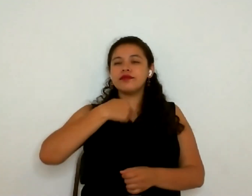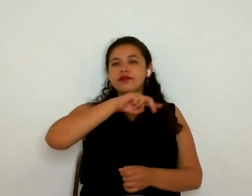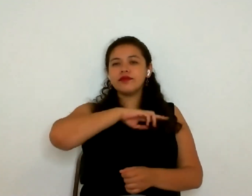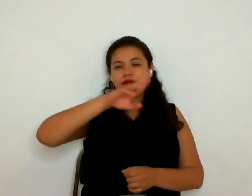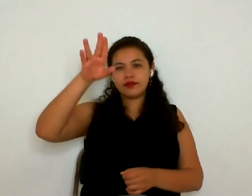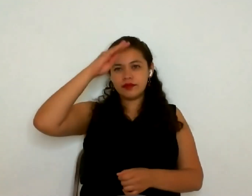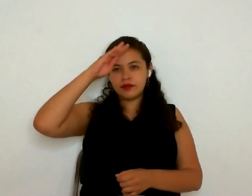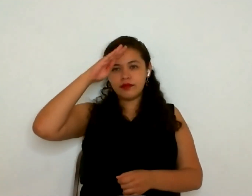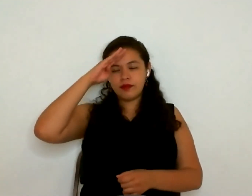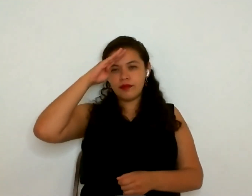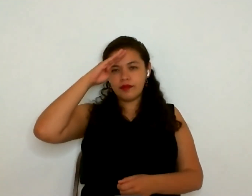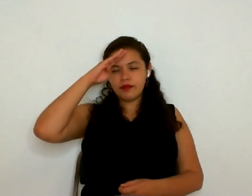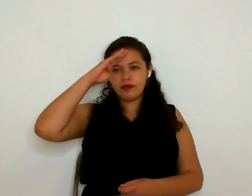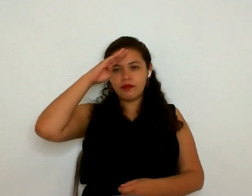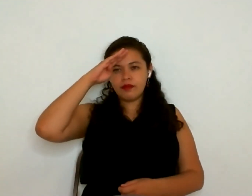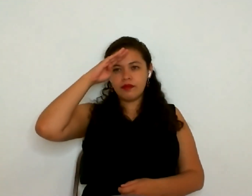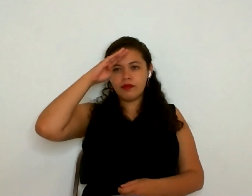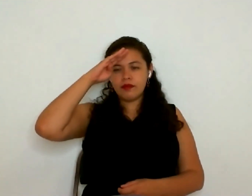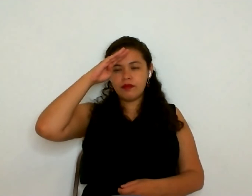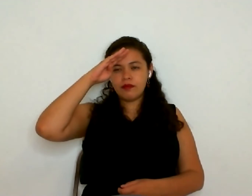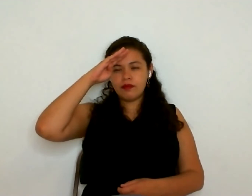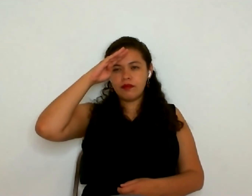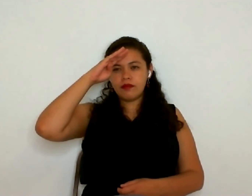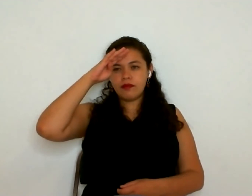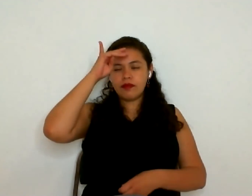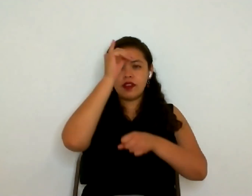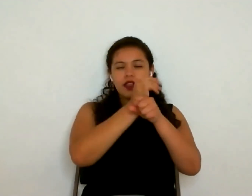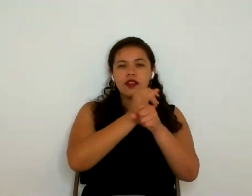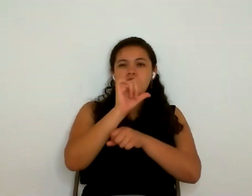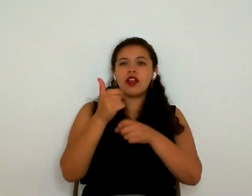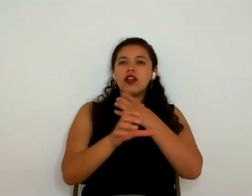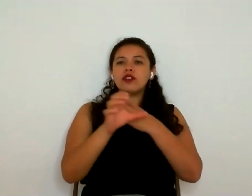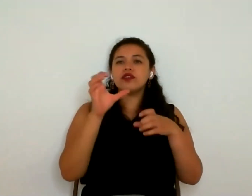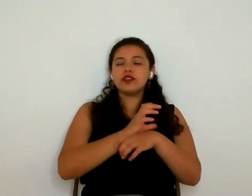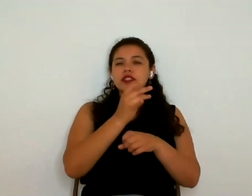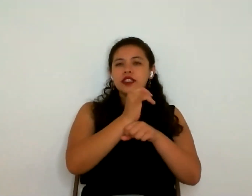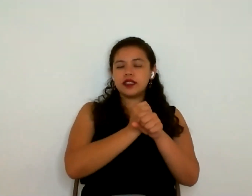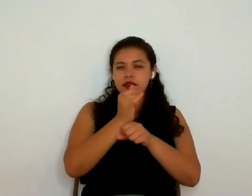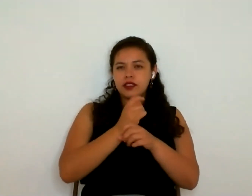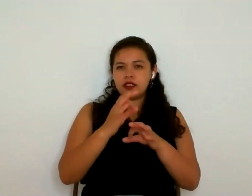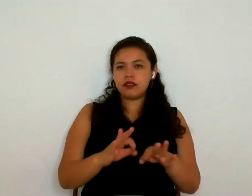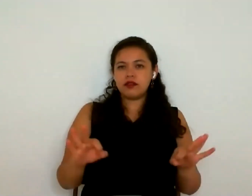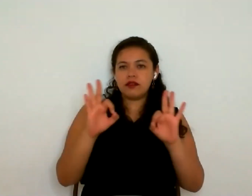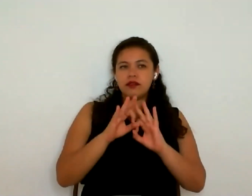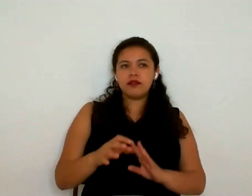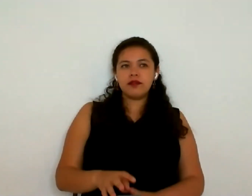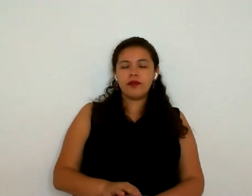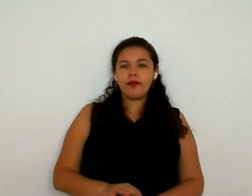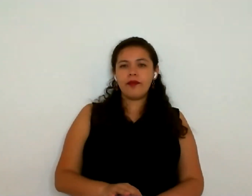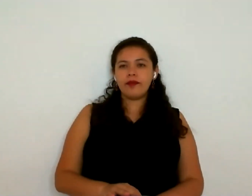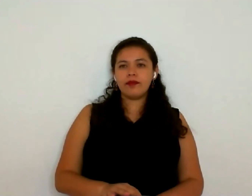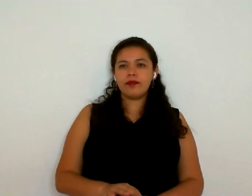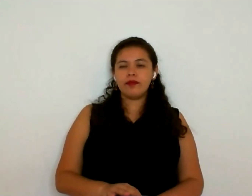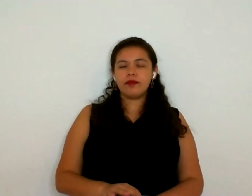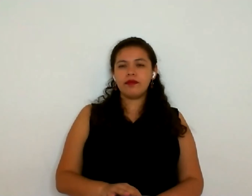investigar sobre otros elementos porque la por las dificultades que